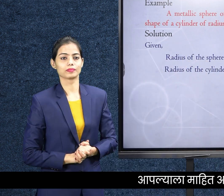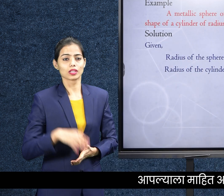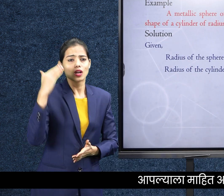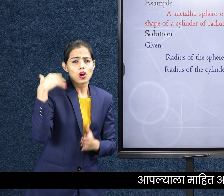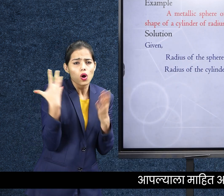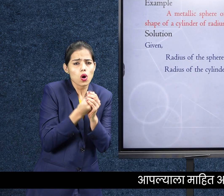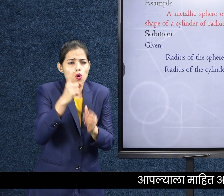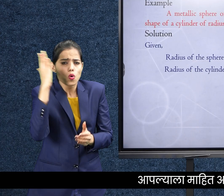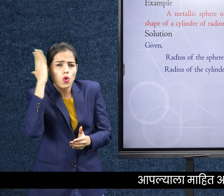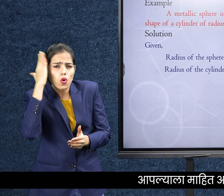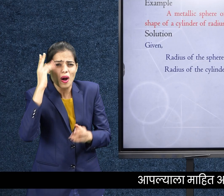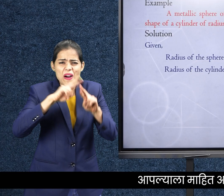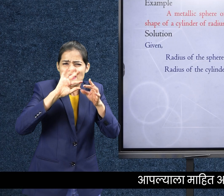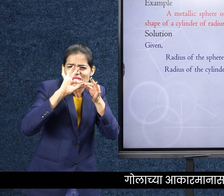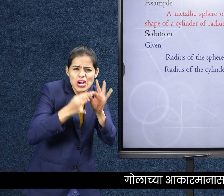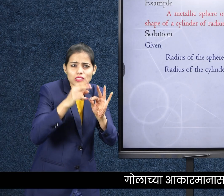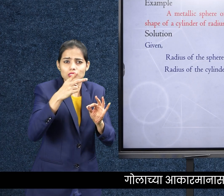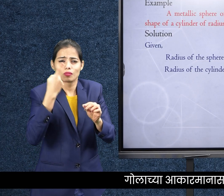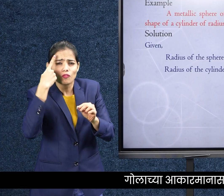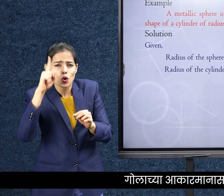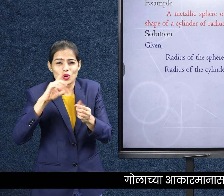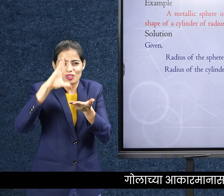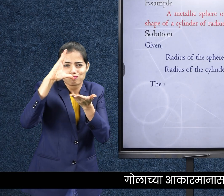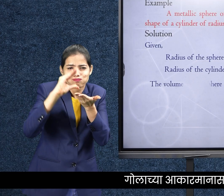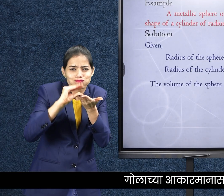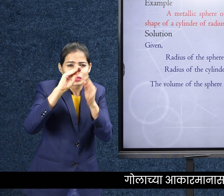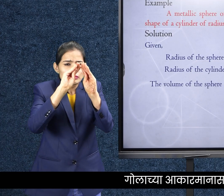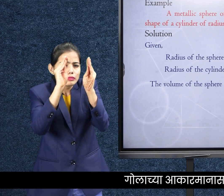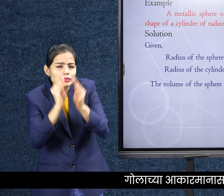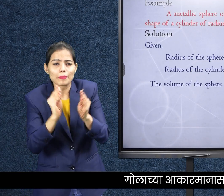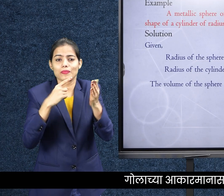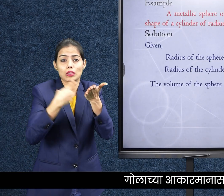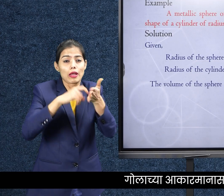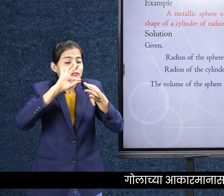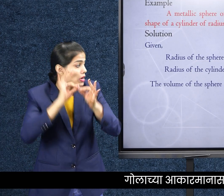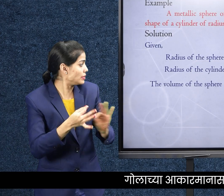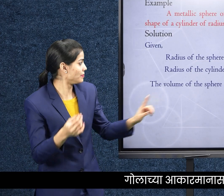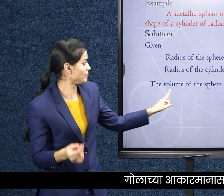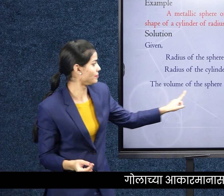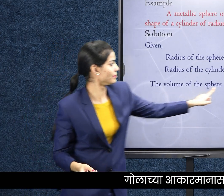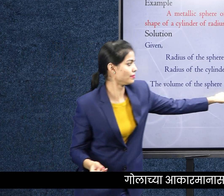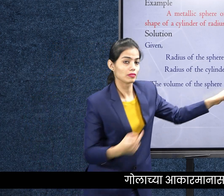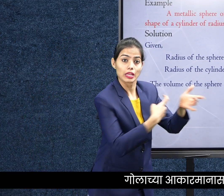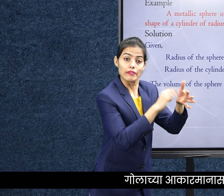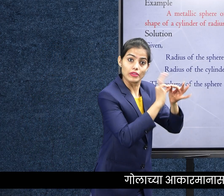आपल्याला माहित आहे की सूत्र गोलाच्या आकारमानासाठी बरोबर 4/3 पाय r चा